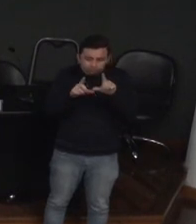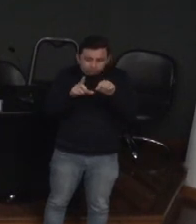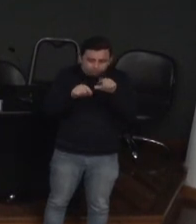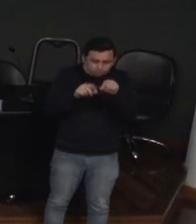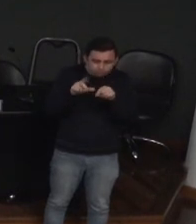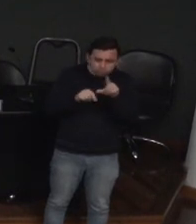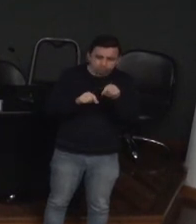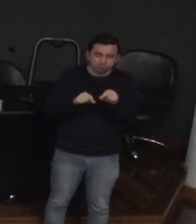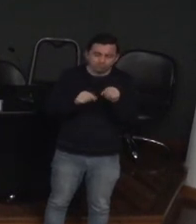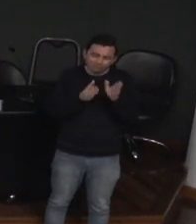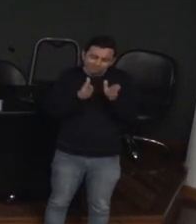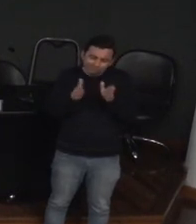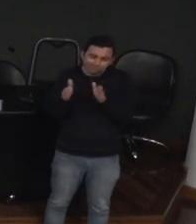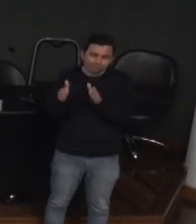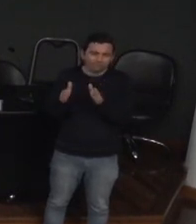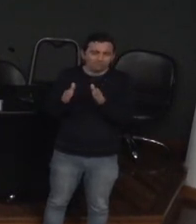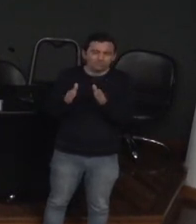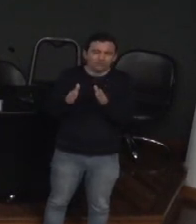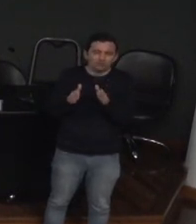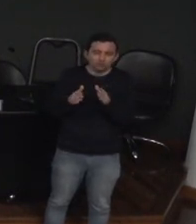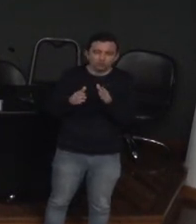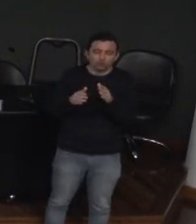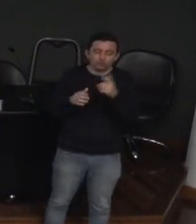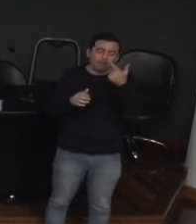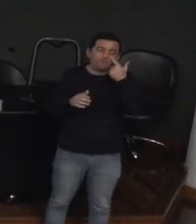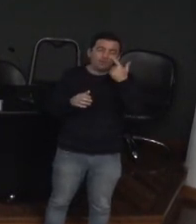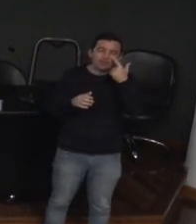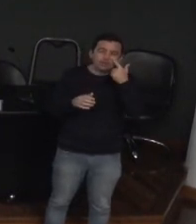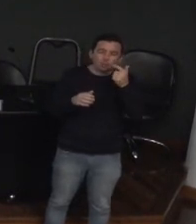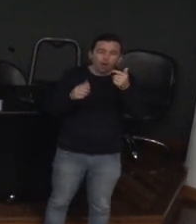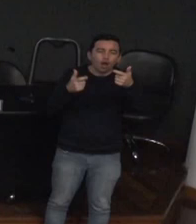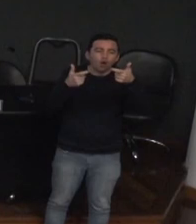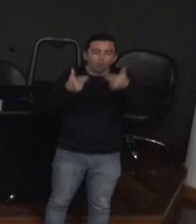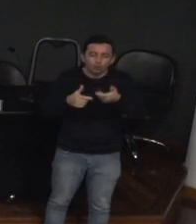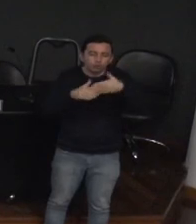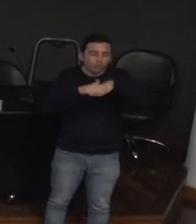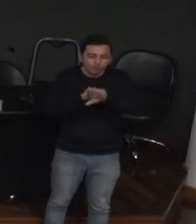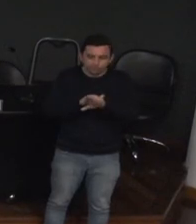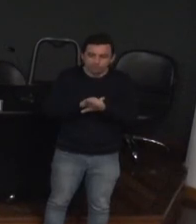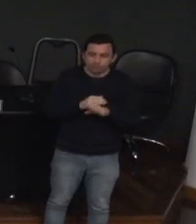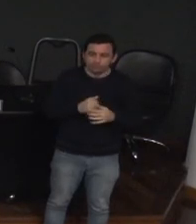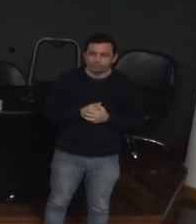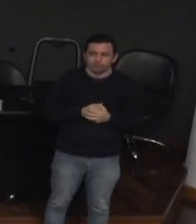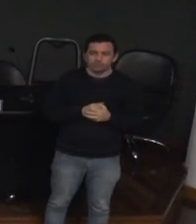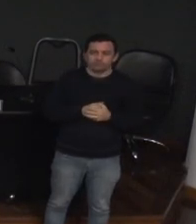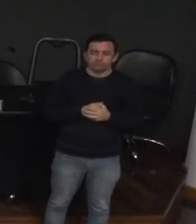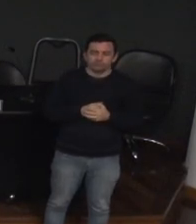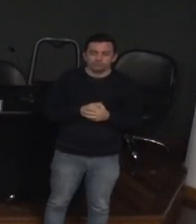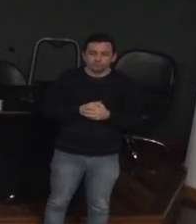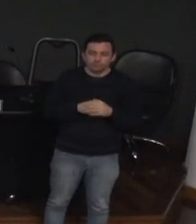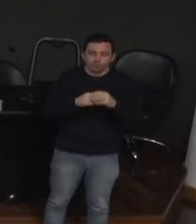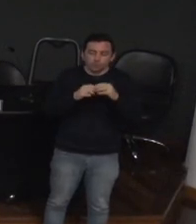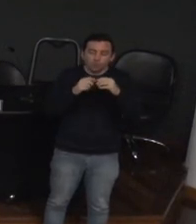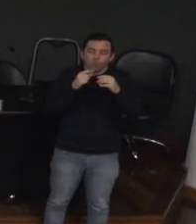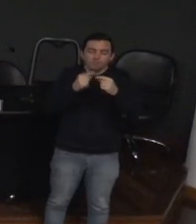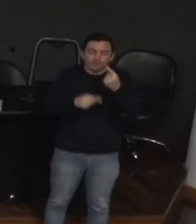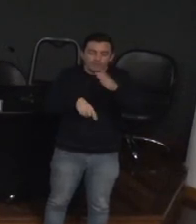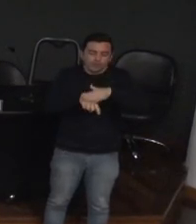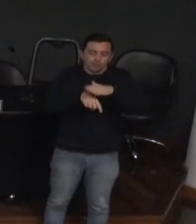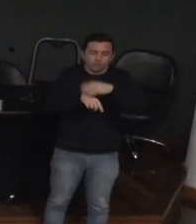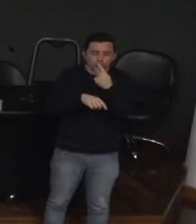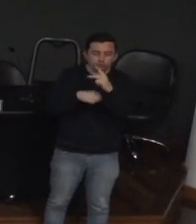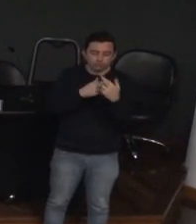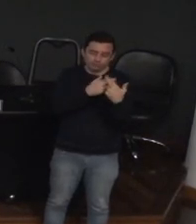Então, você não está avaliando o ativo onde ele é armazenado. Consegue entender? Porque não faz parte da tua alçada